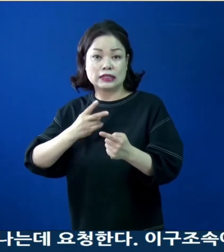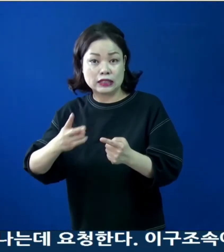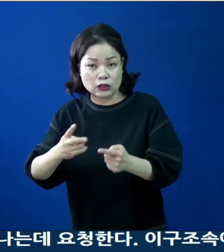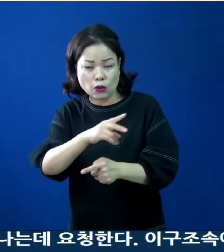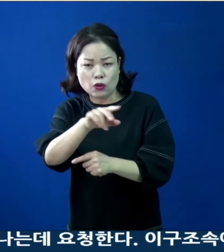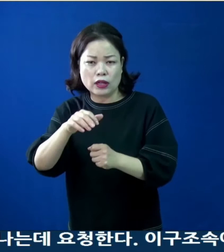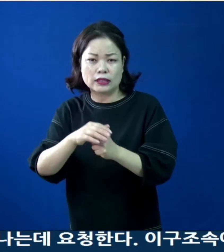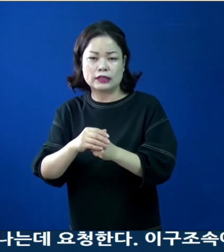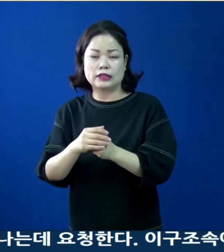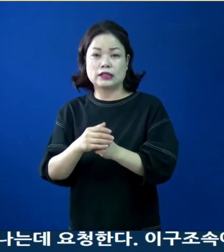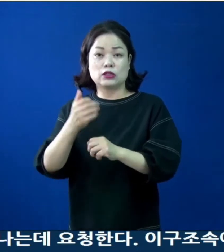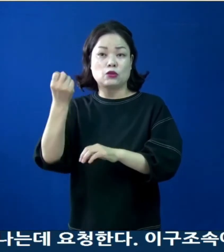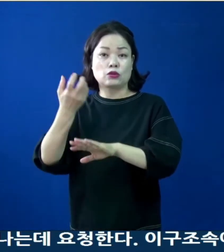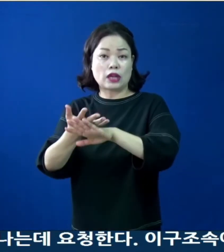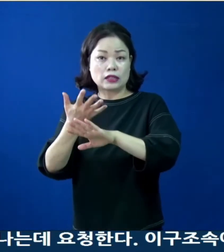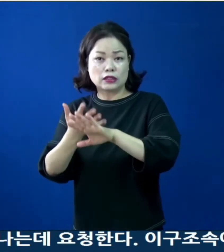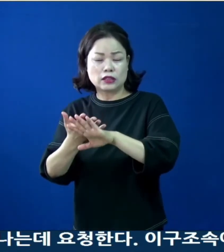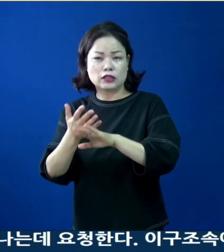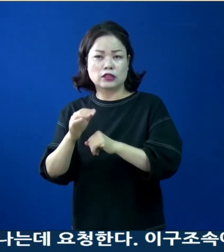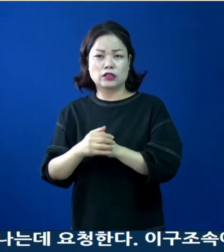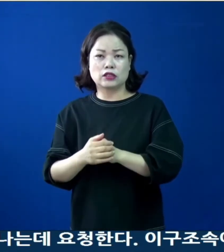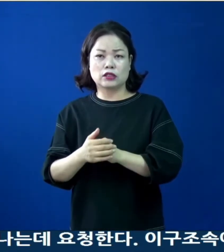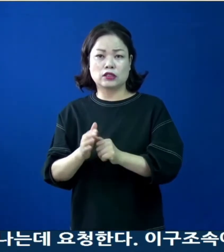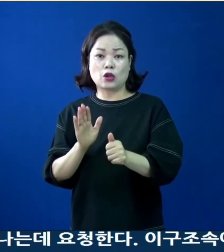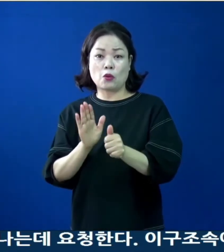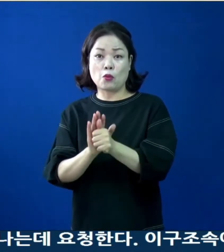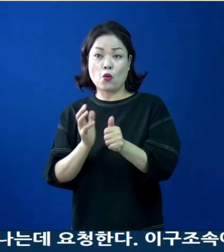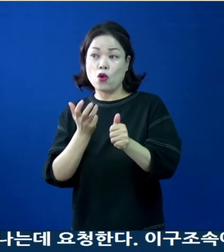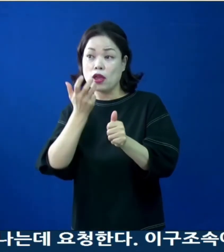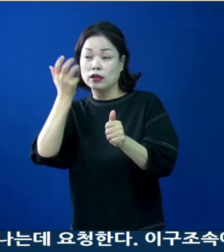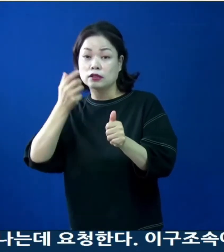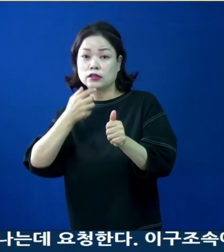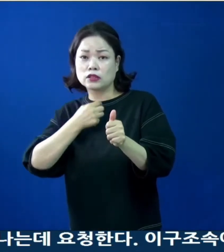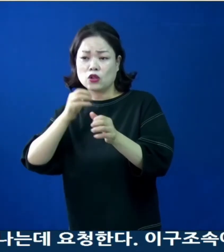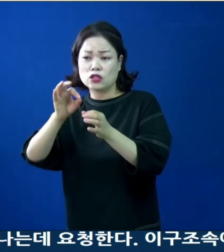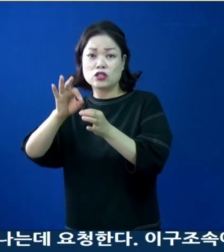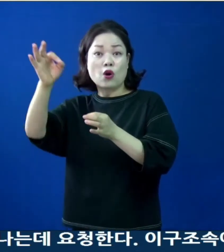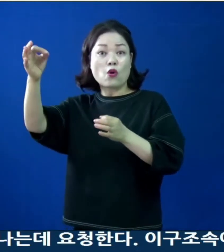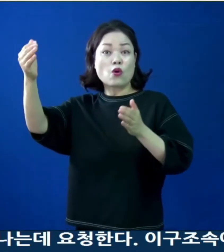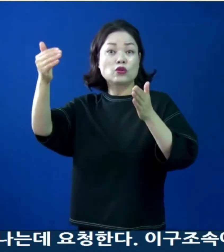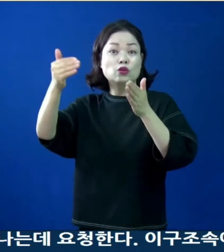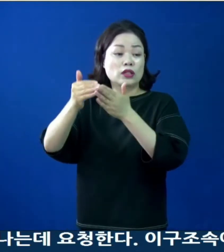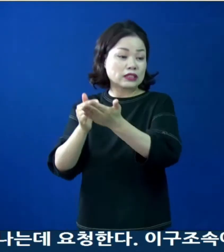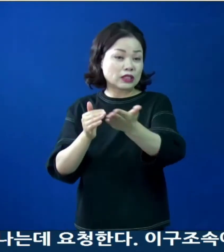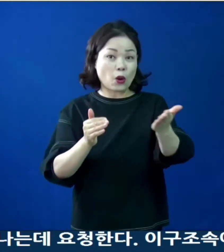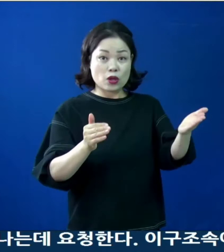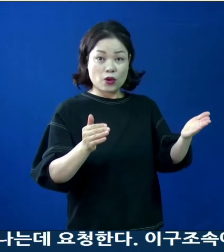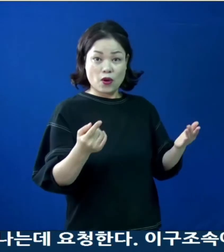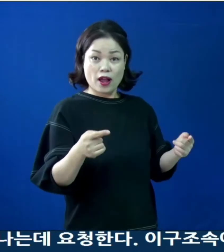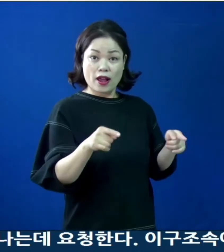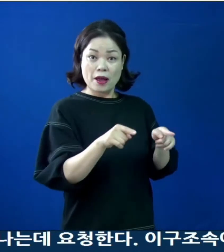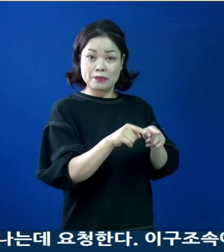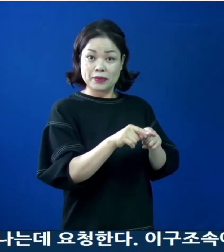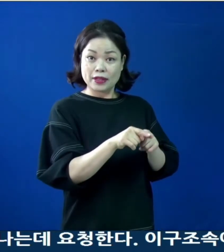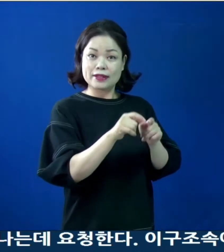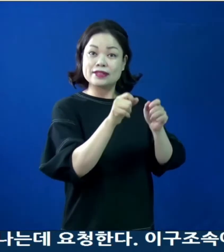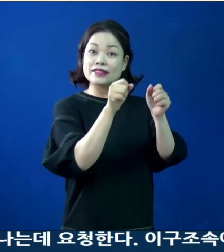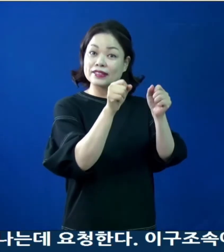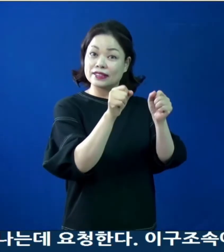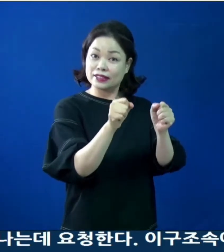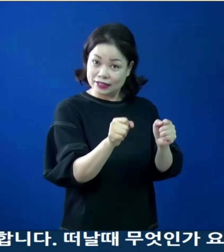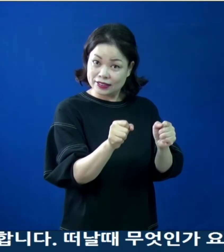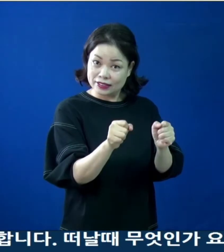후반절에 등장합니다. 또 다른 보혜사를 원하는 목적이 어디 있죠? 영원토록 너희와 함께